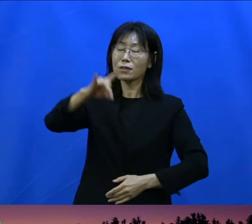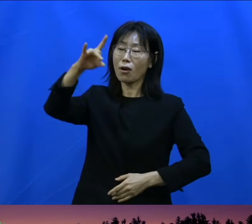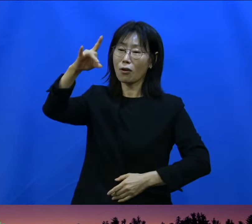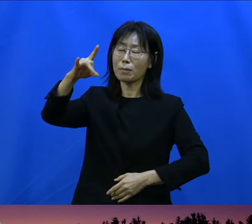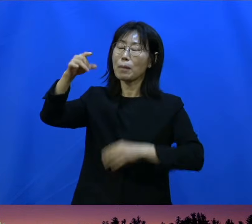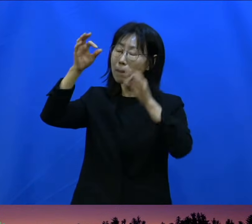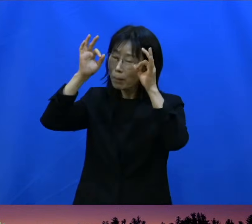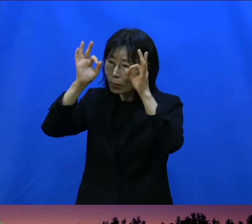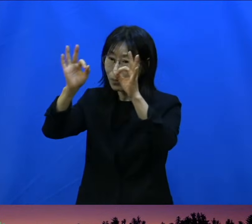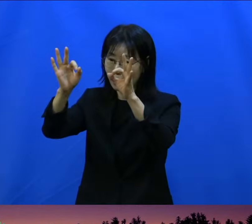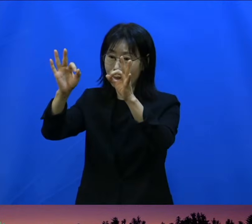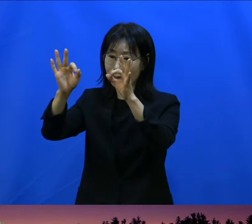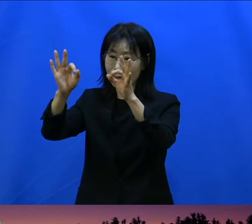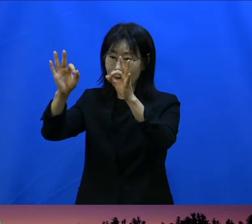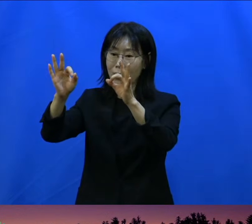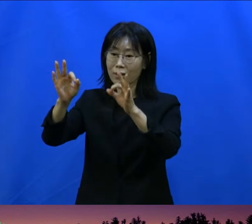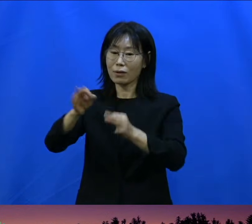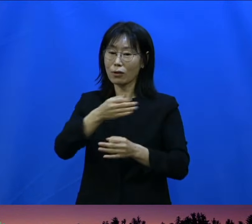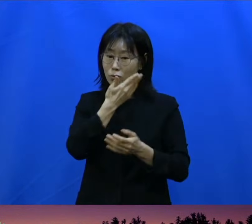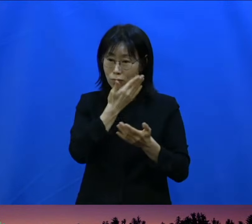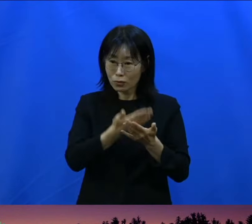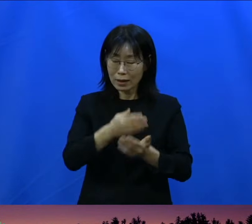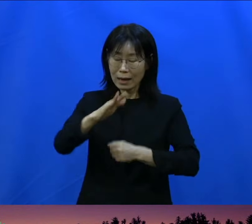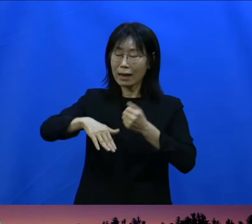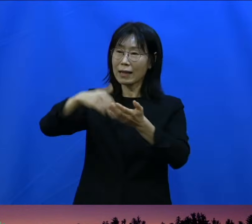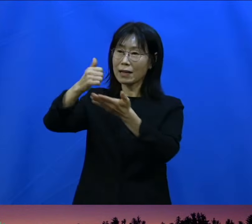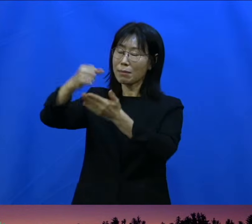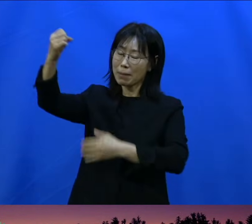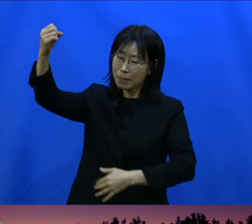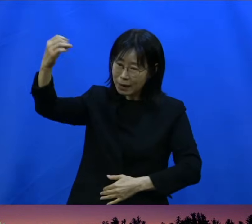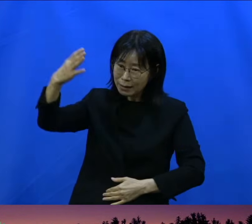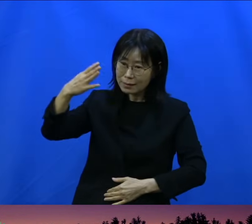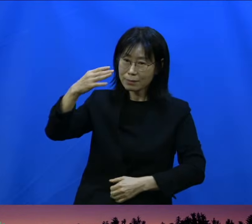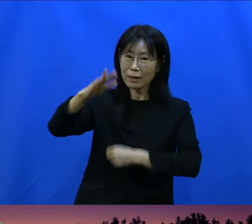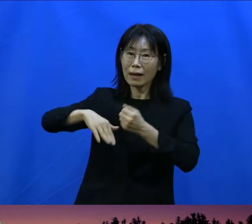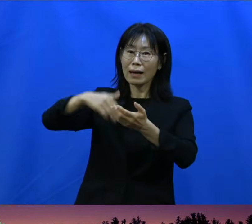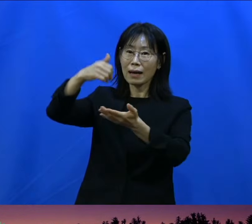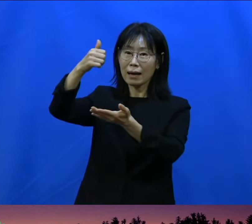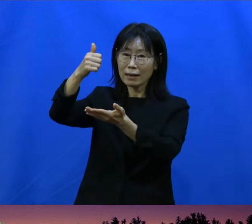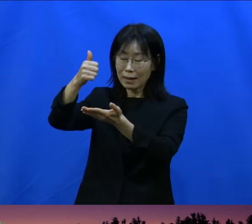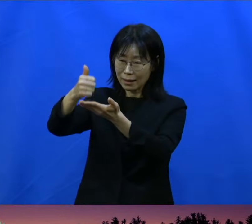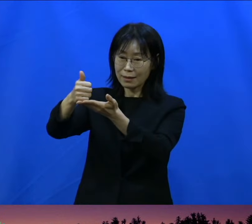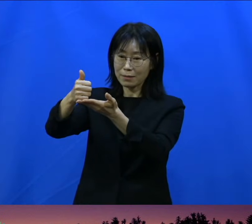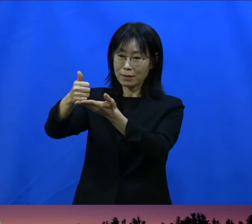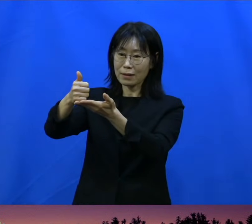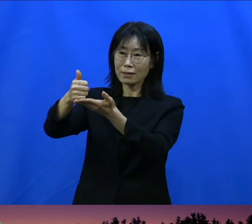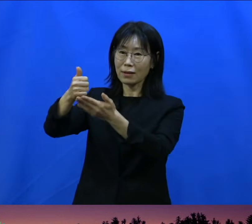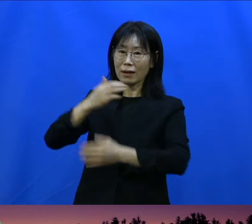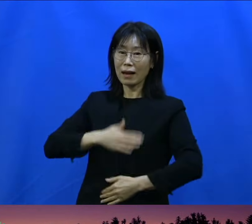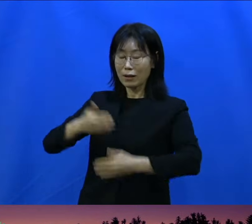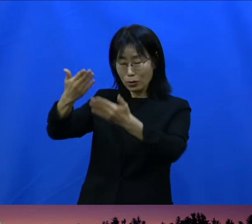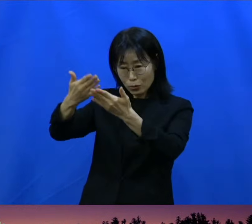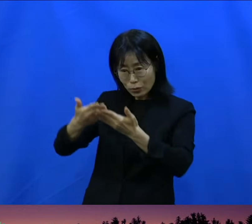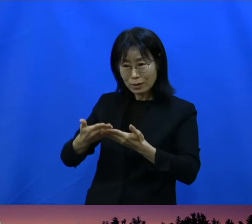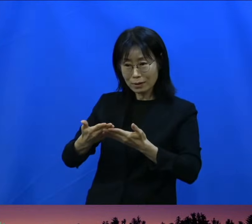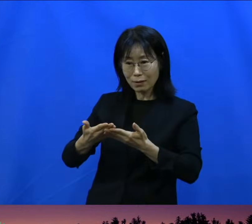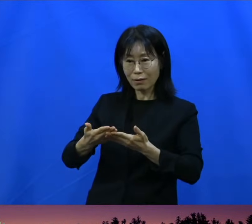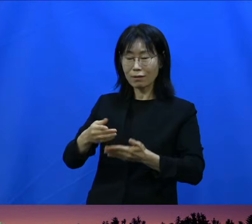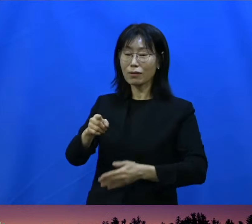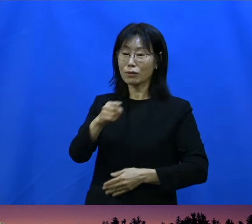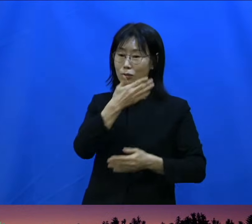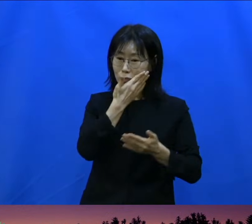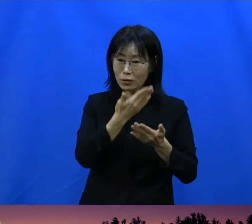하나님을 만나는 거. 하나님이 보여주시고 계시하시고 하나님 복덕한 것을 보여주십니다. 높이 들린 보좌에